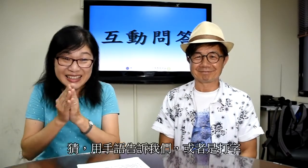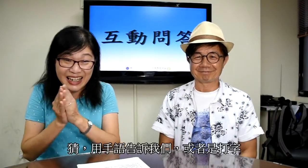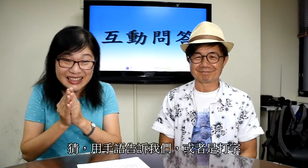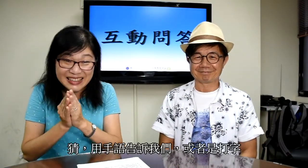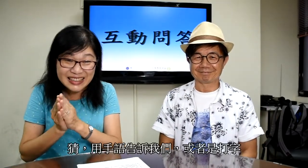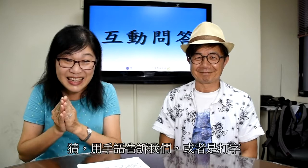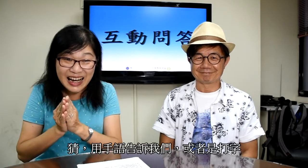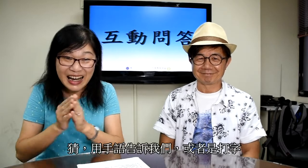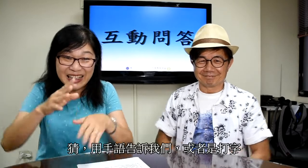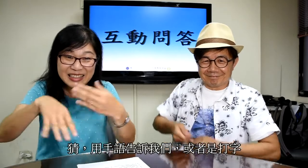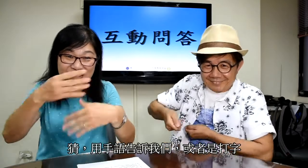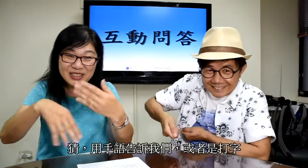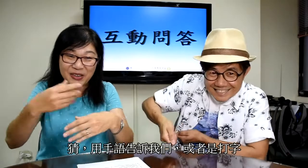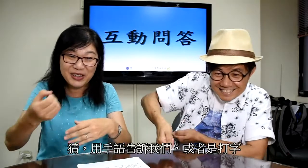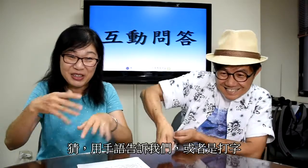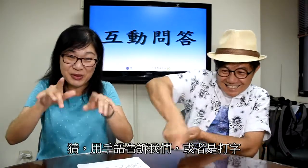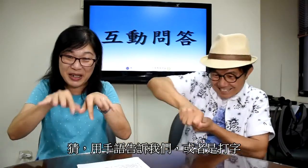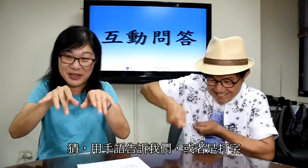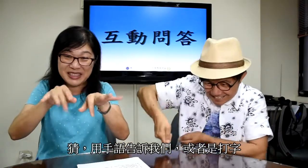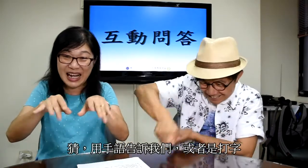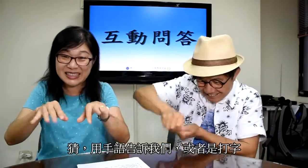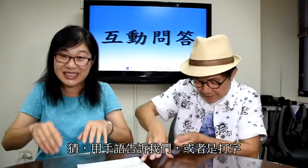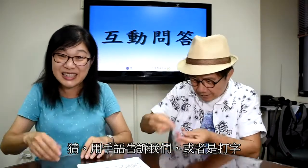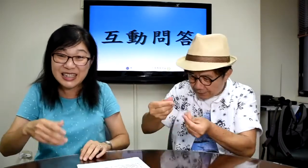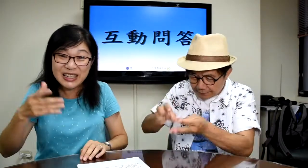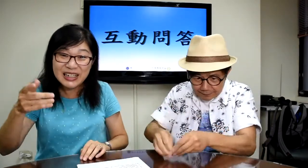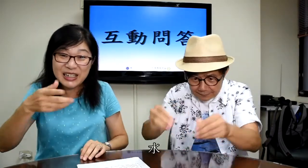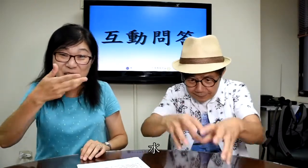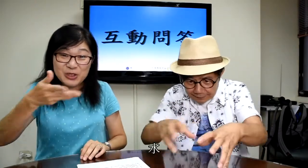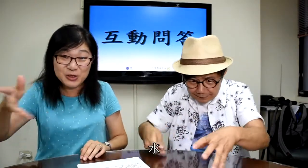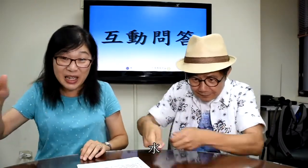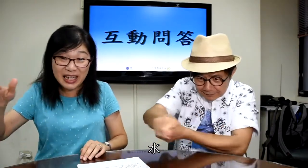什么？在啊？用手语告诉我们，或是打字？水？